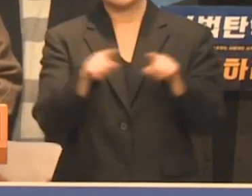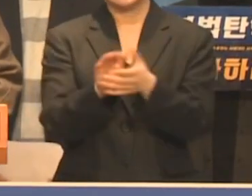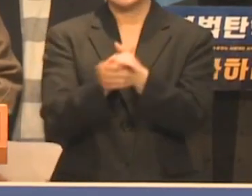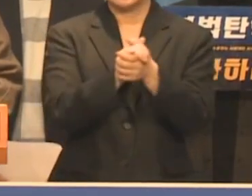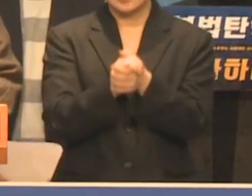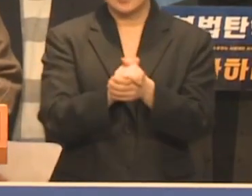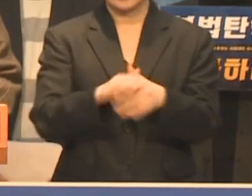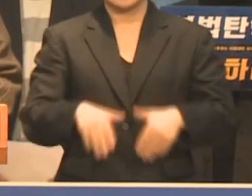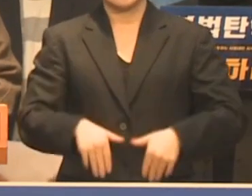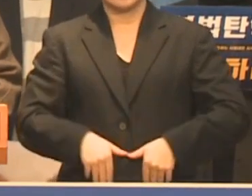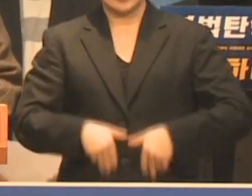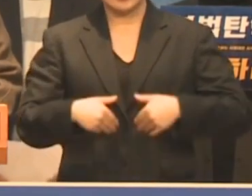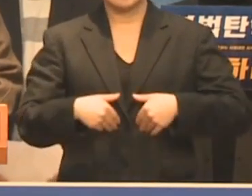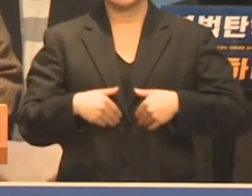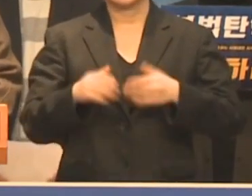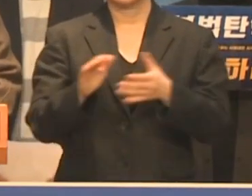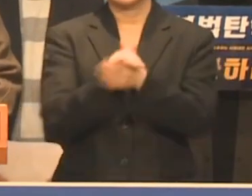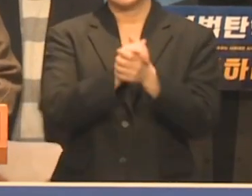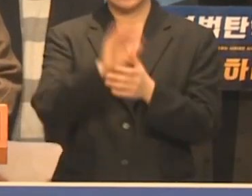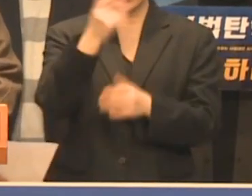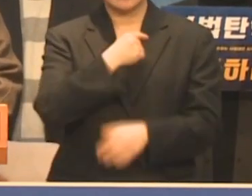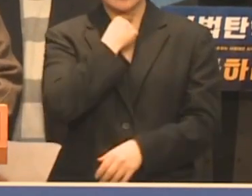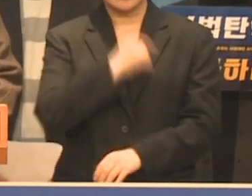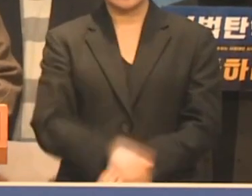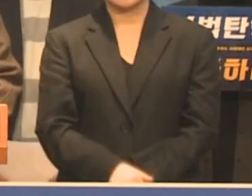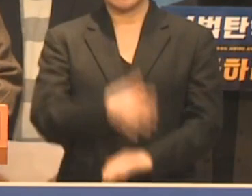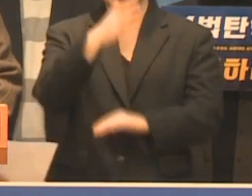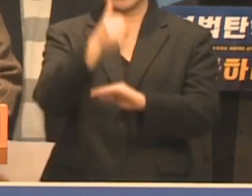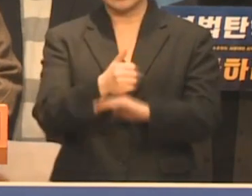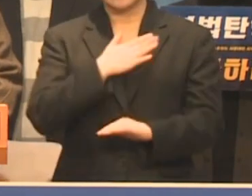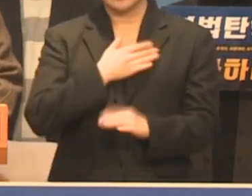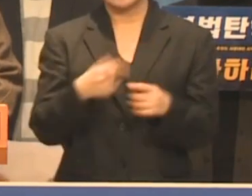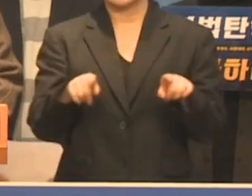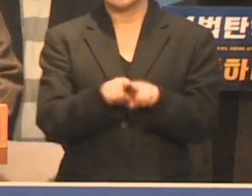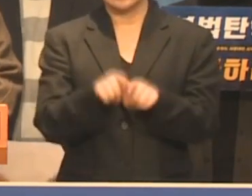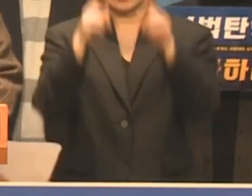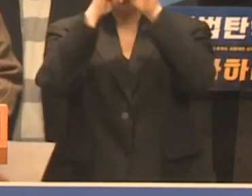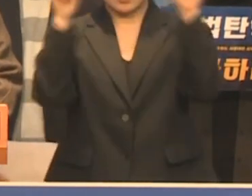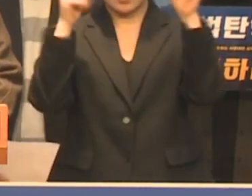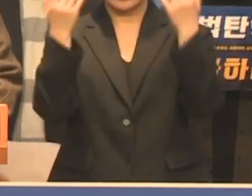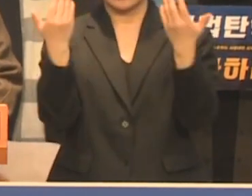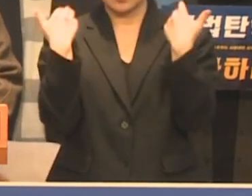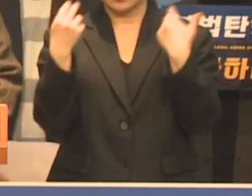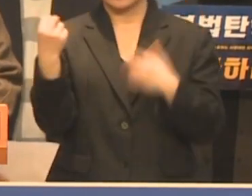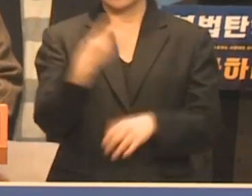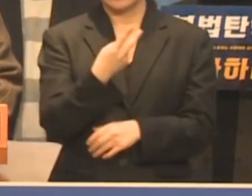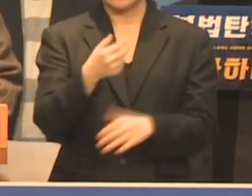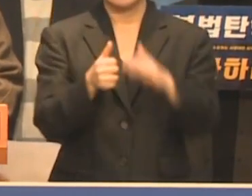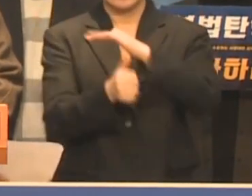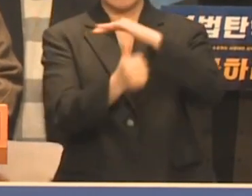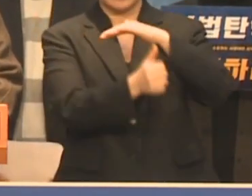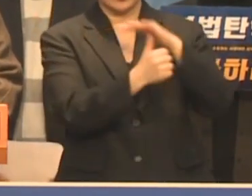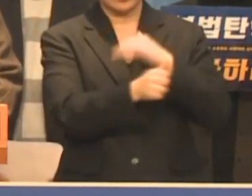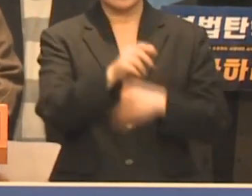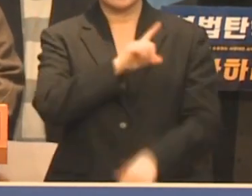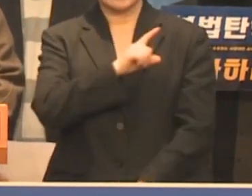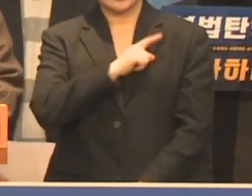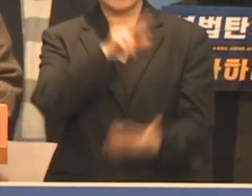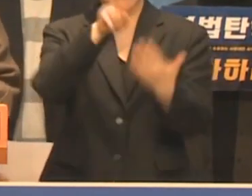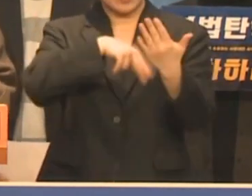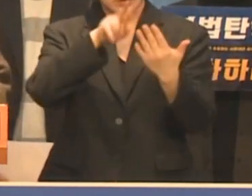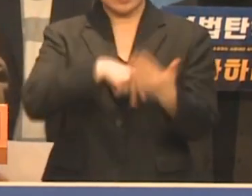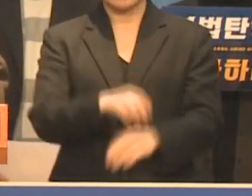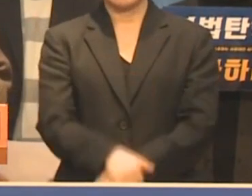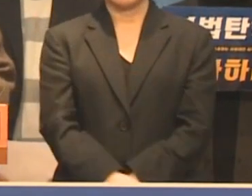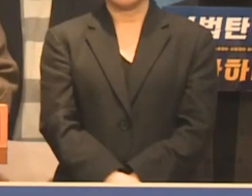시간 지내시길 바랍니다. 마지막으로 저희와 함께하는 대학교와 그 대표자분들 성함을 읽고